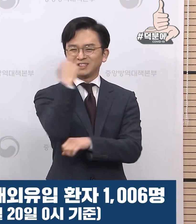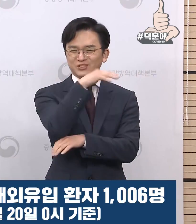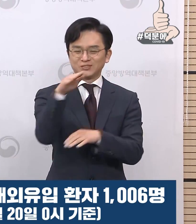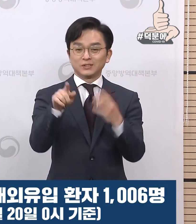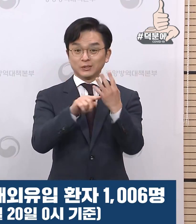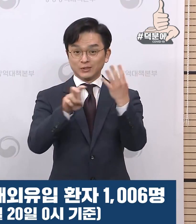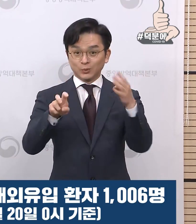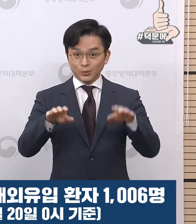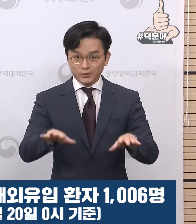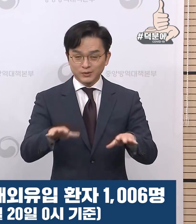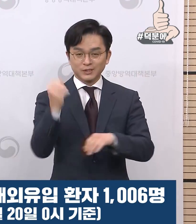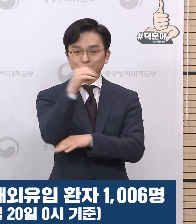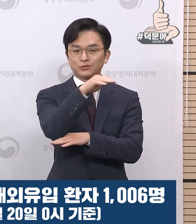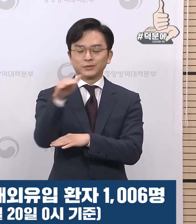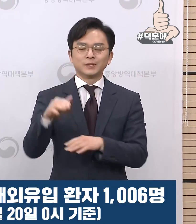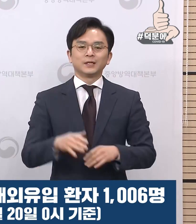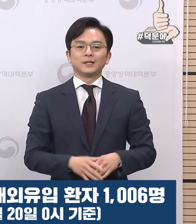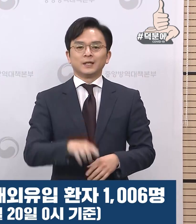확진자 수는